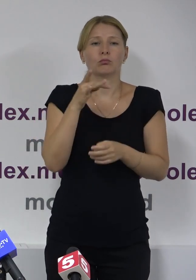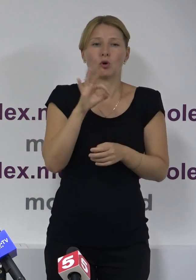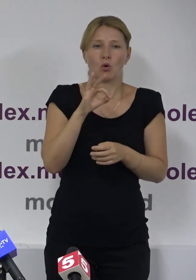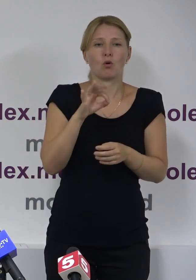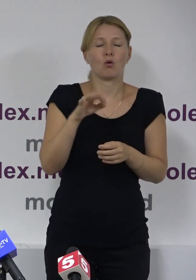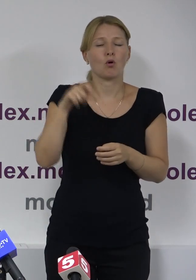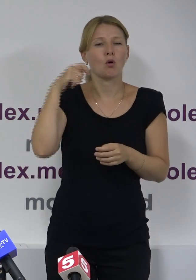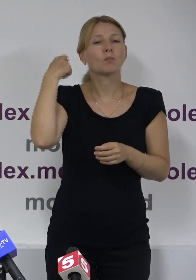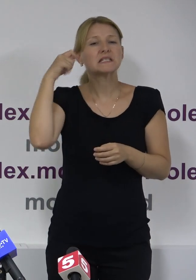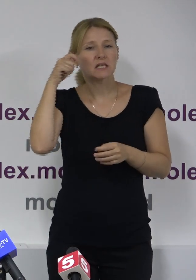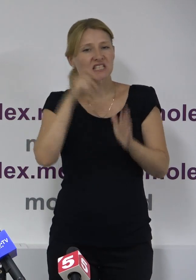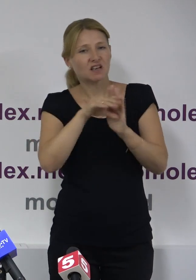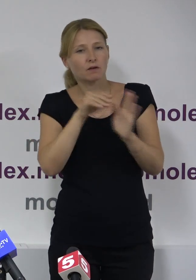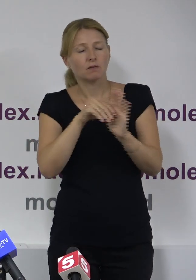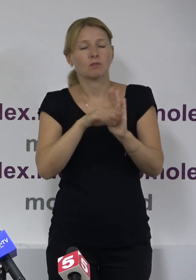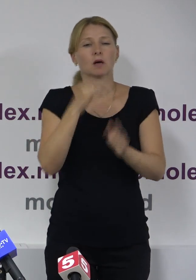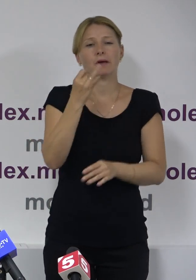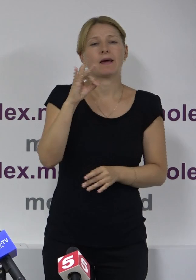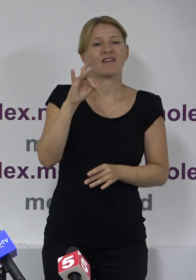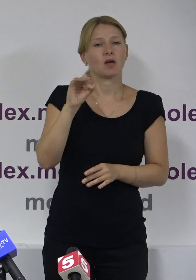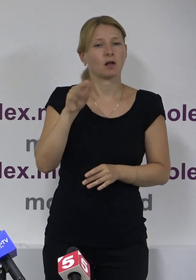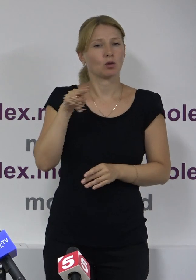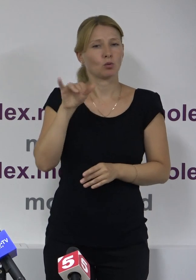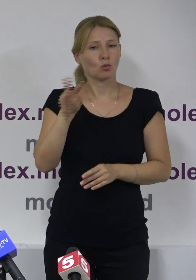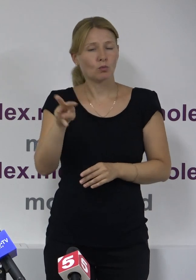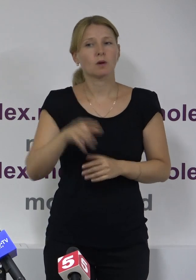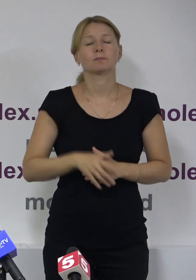alegerile prezidențiale și referendum. Și